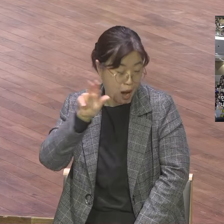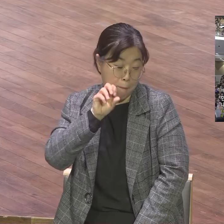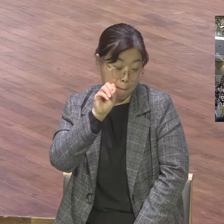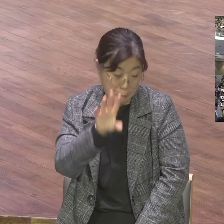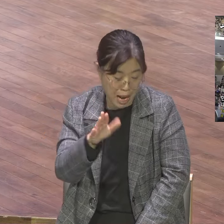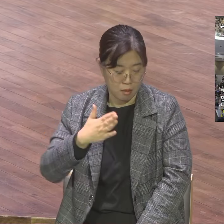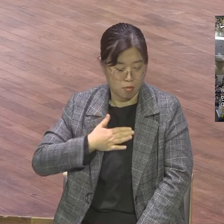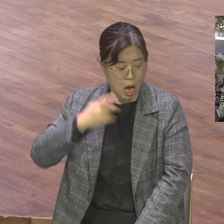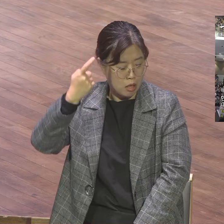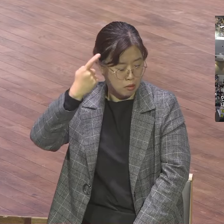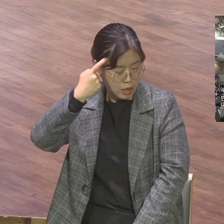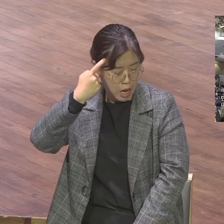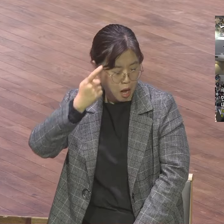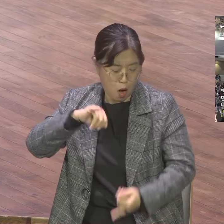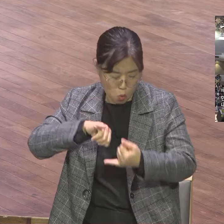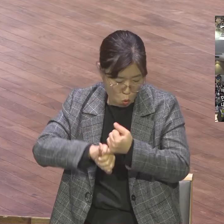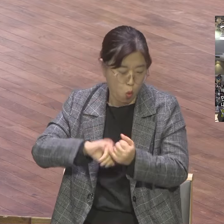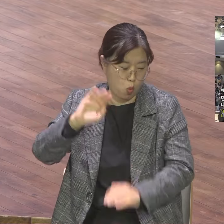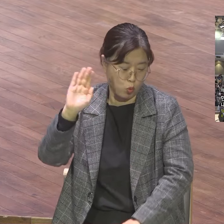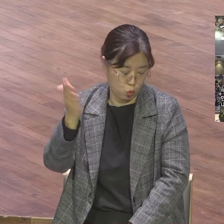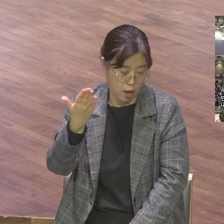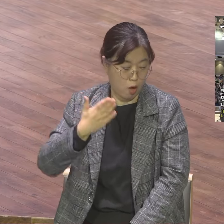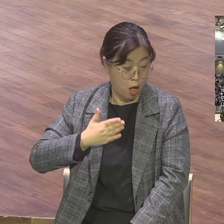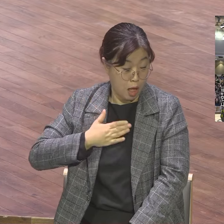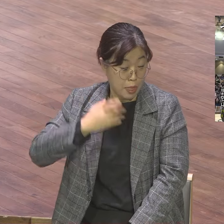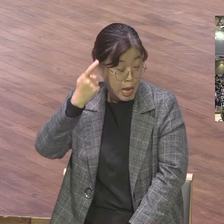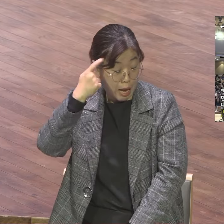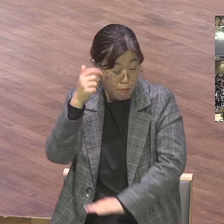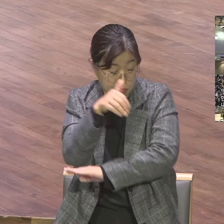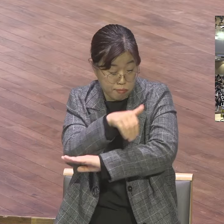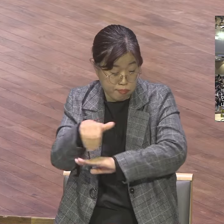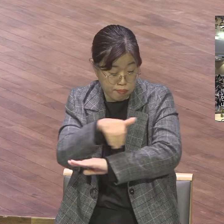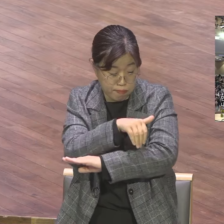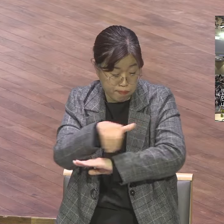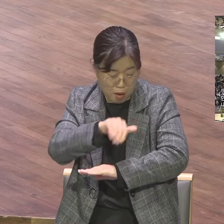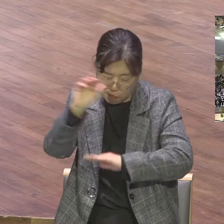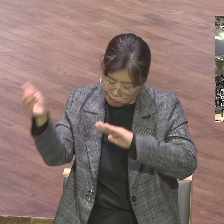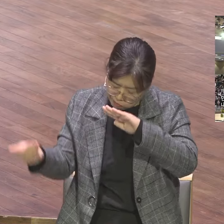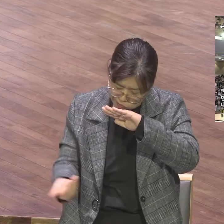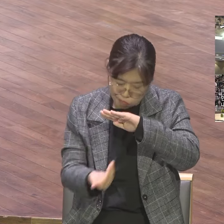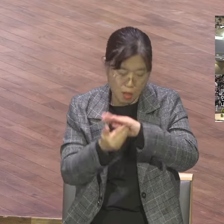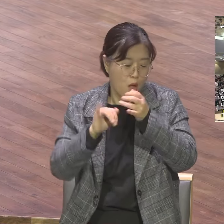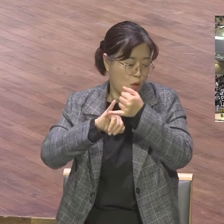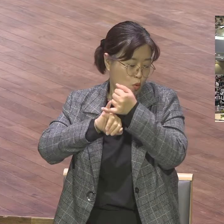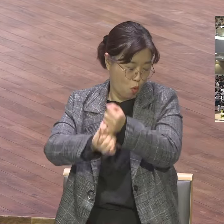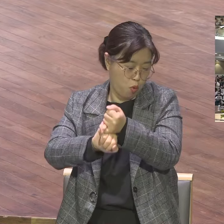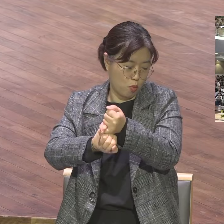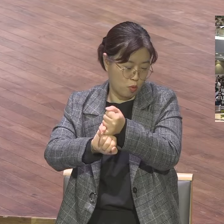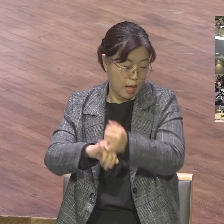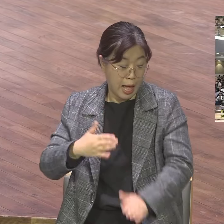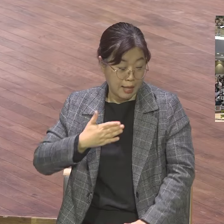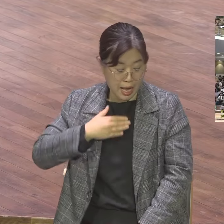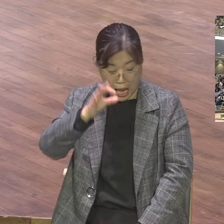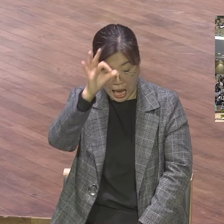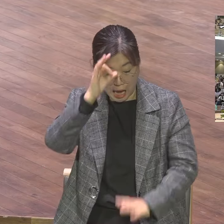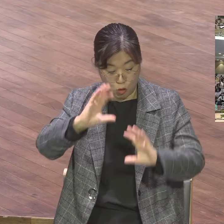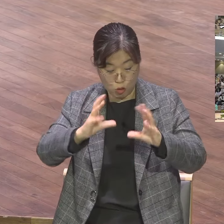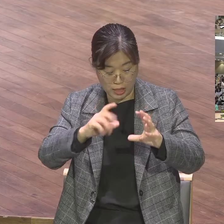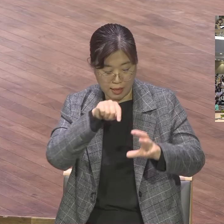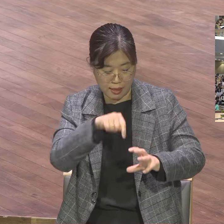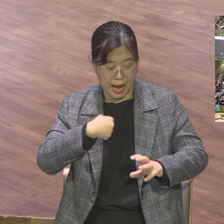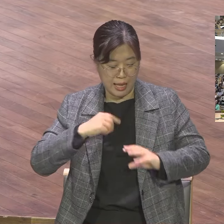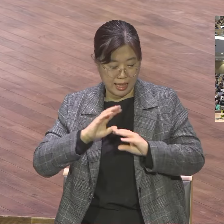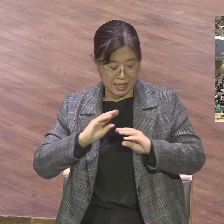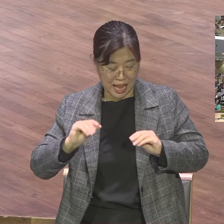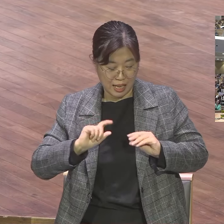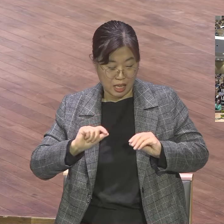맹세하여 이르시되 내가 생각한 것이 반드시 되며 내가 경영한 것을 반드시 이루리라. 내가 아수를